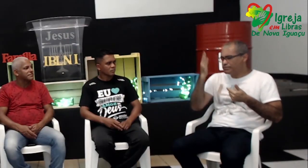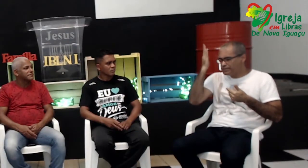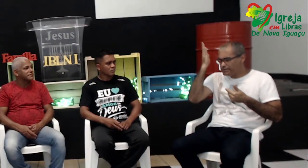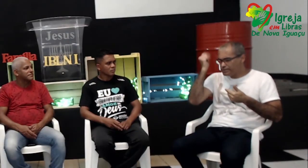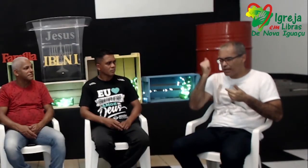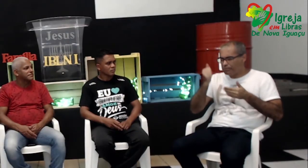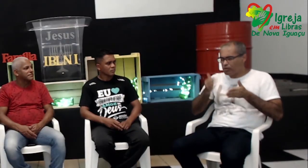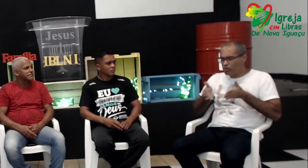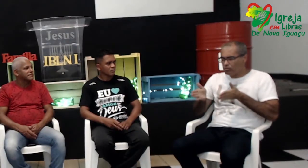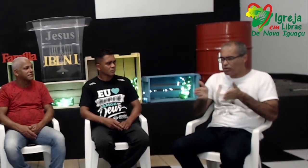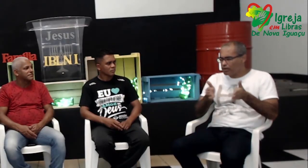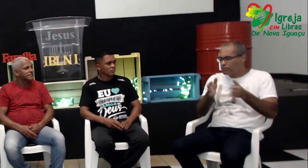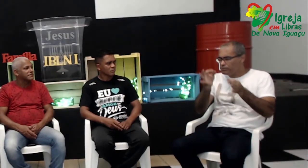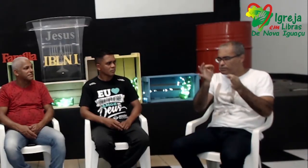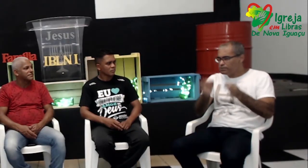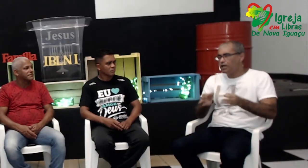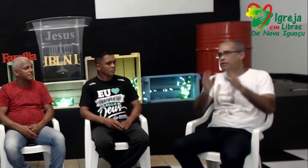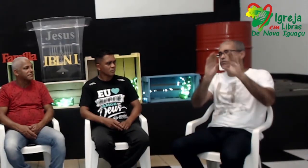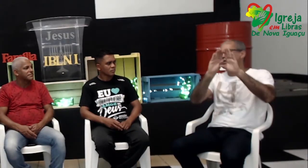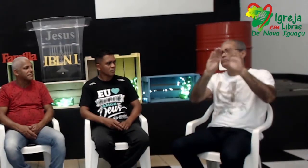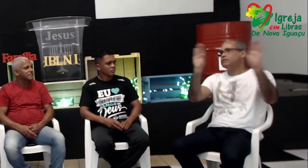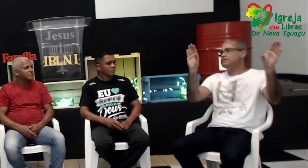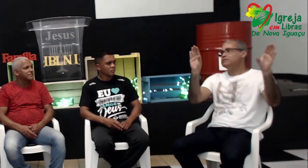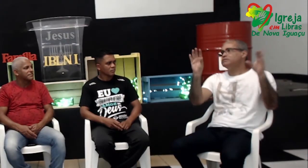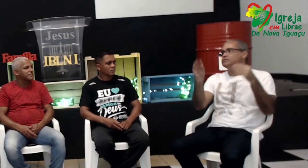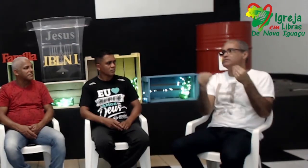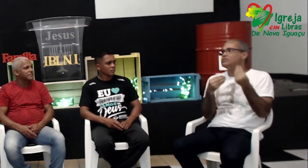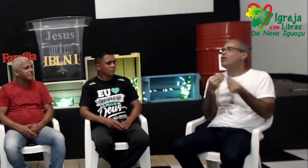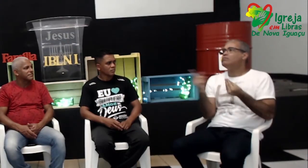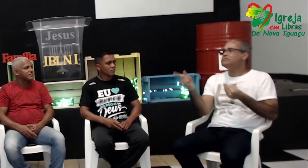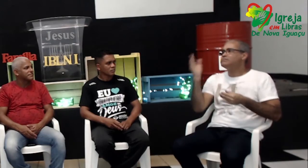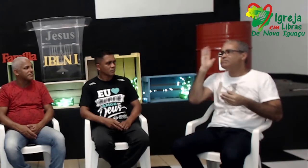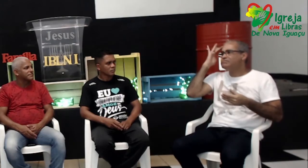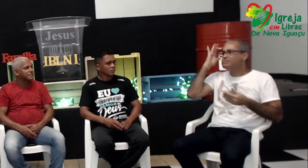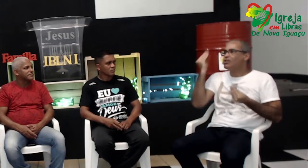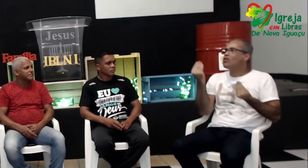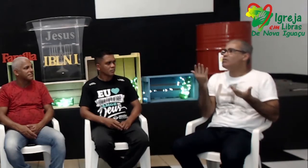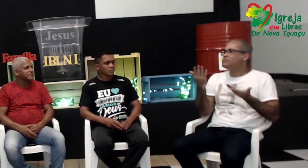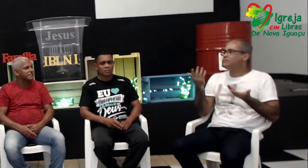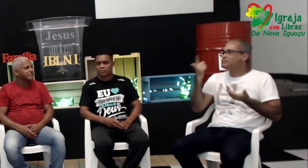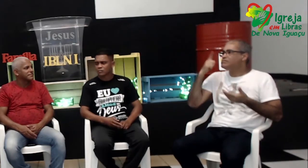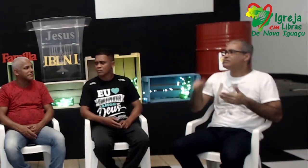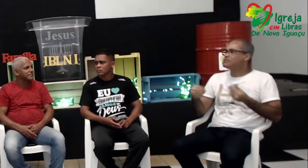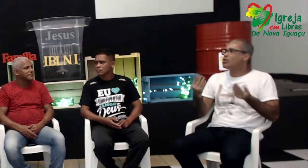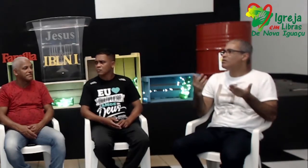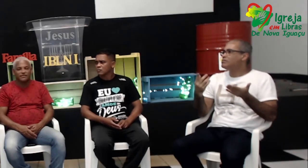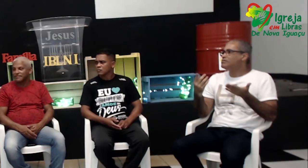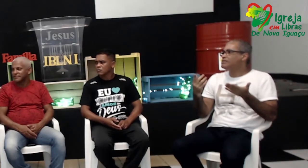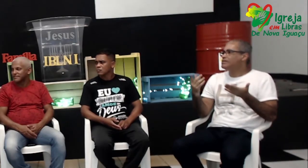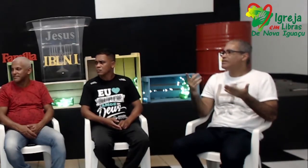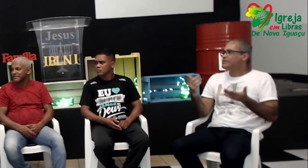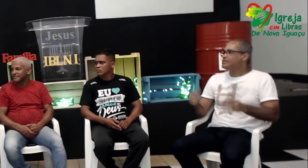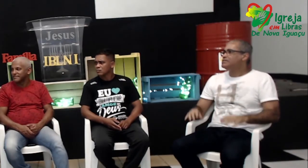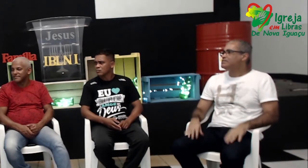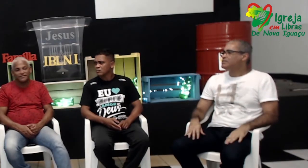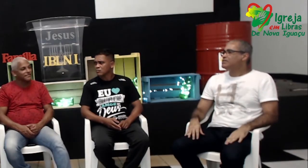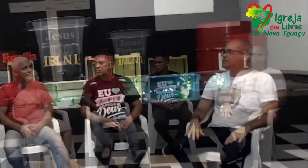crentes. Como é que nós podemos saber o caminho correto que vai para o céu, Tereza?